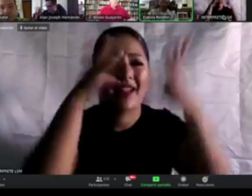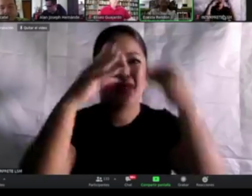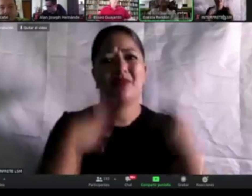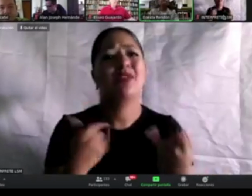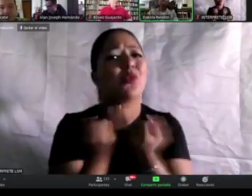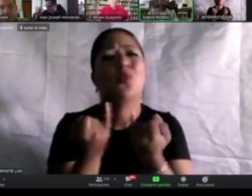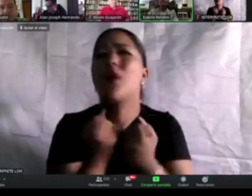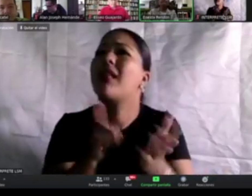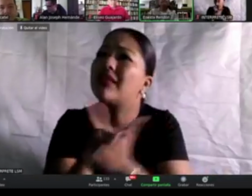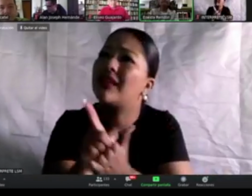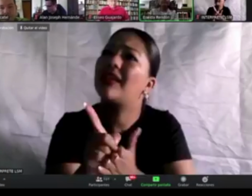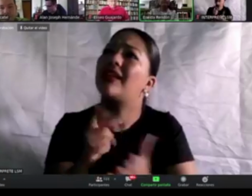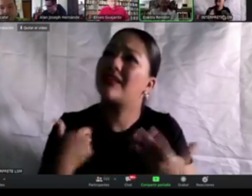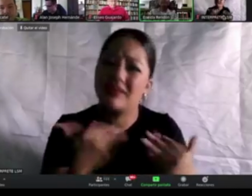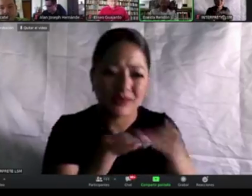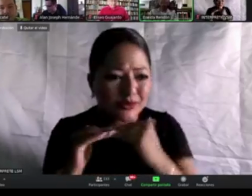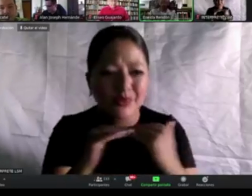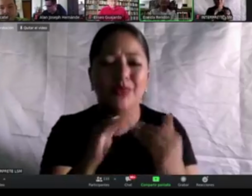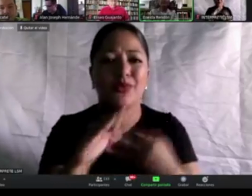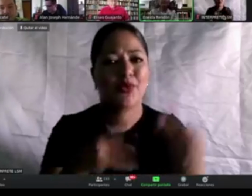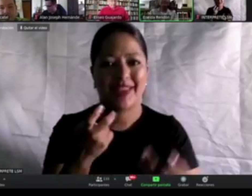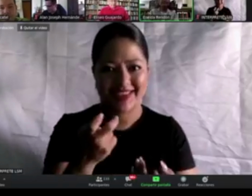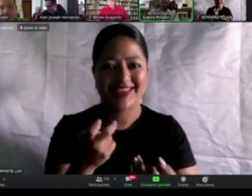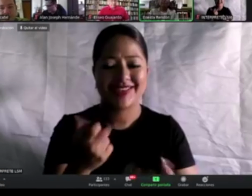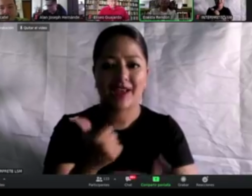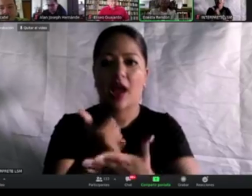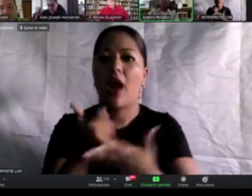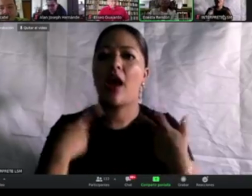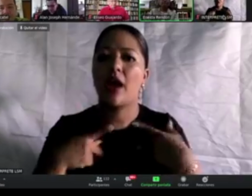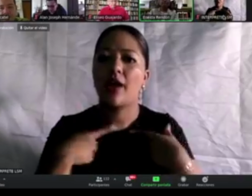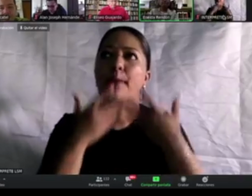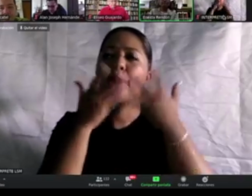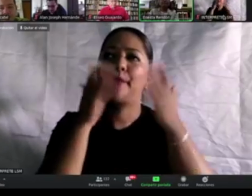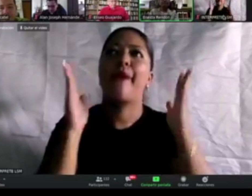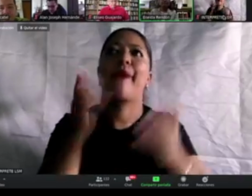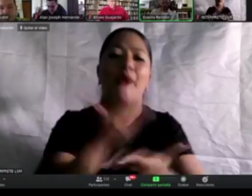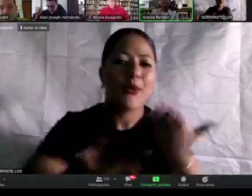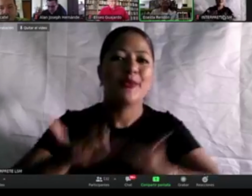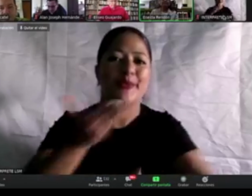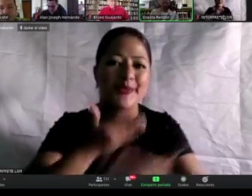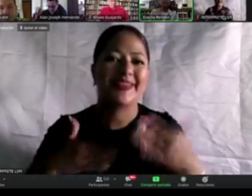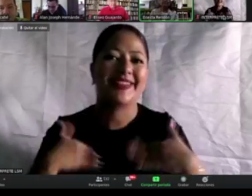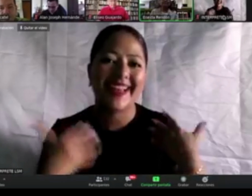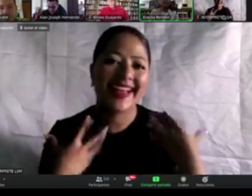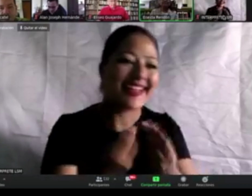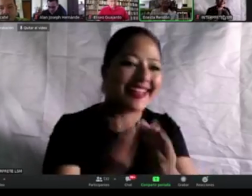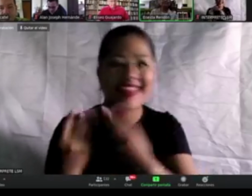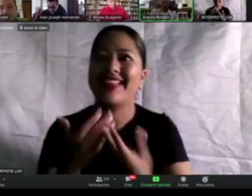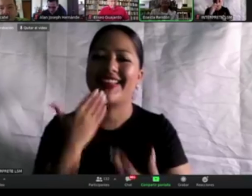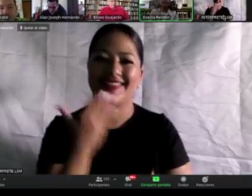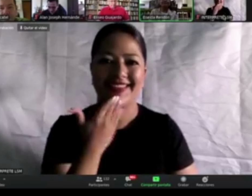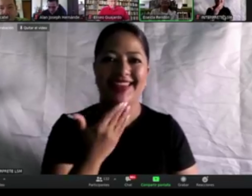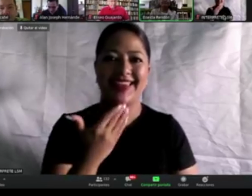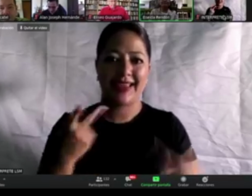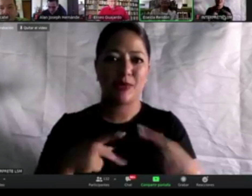y eso ayuda bastante la convivencia porque muchas veces no es porque las personas no quieran sino